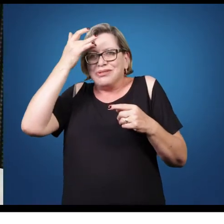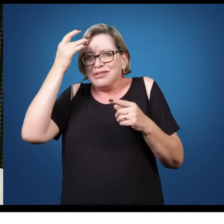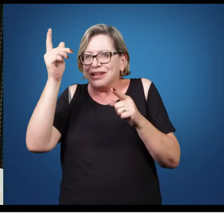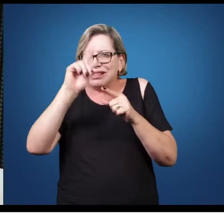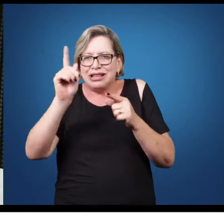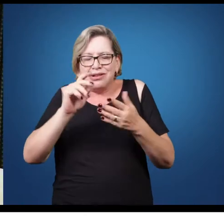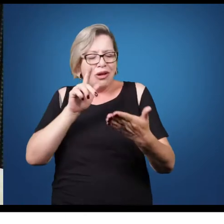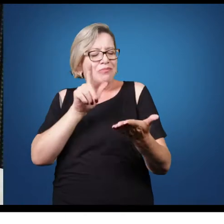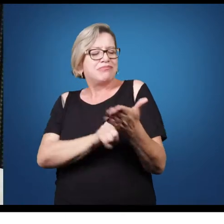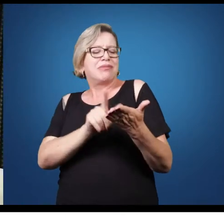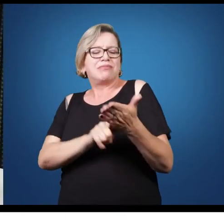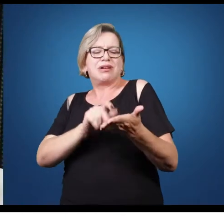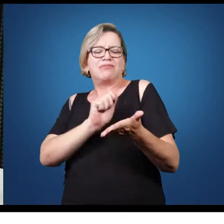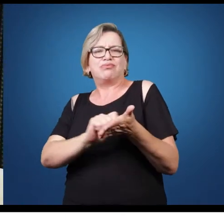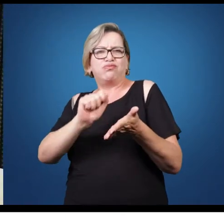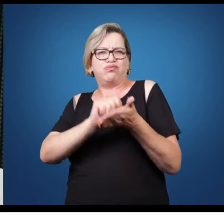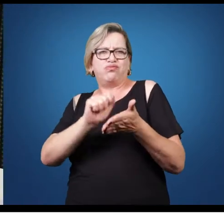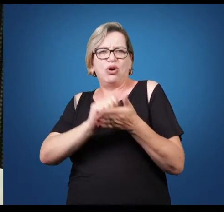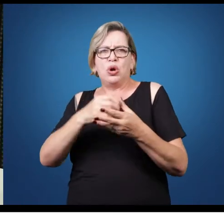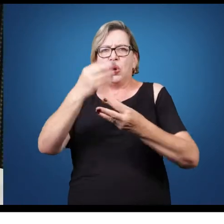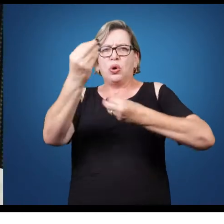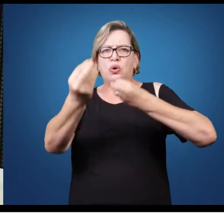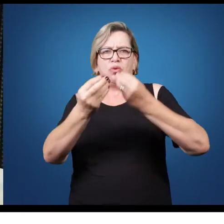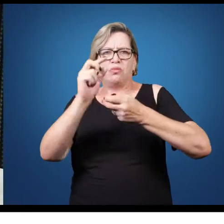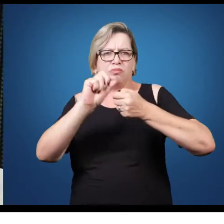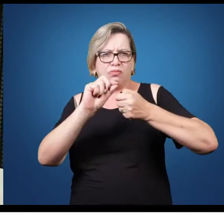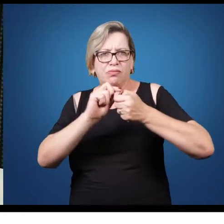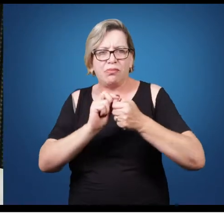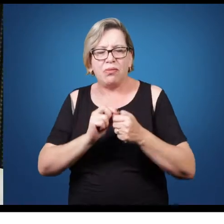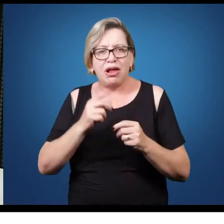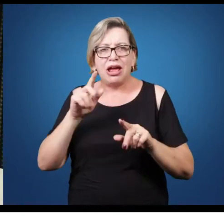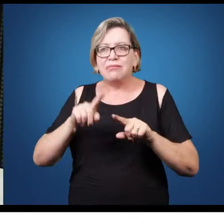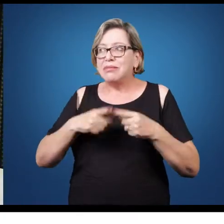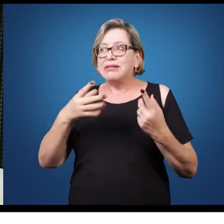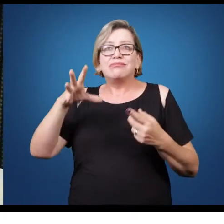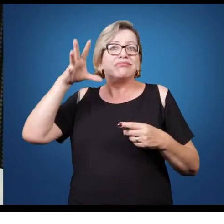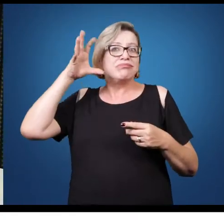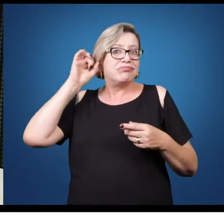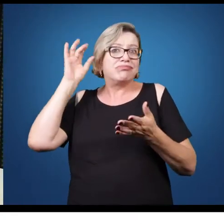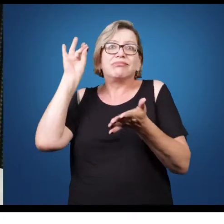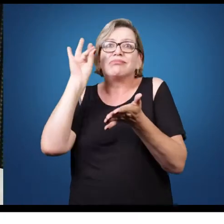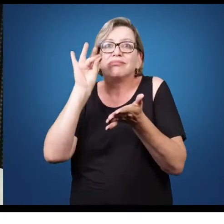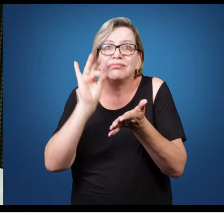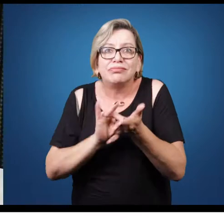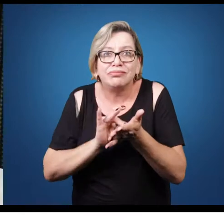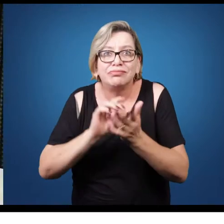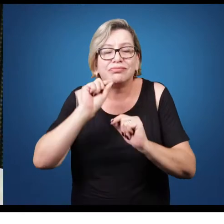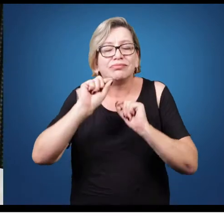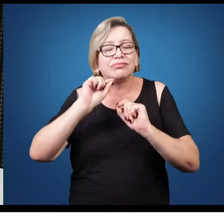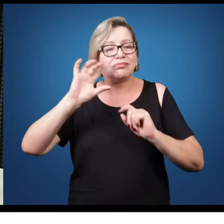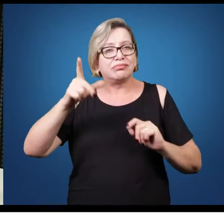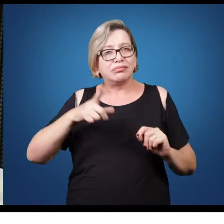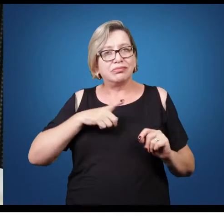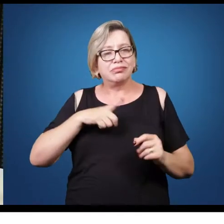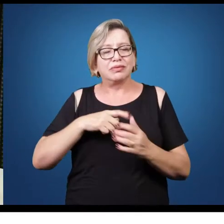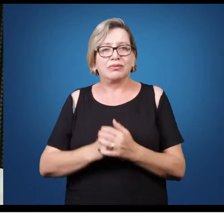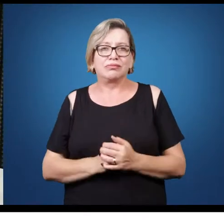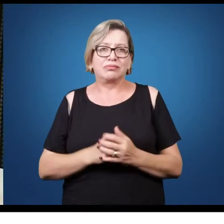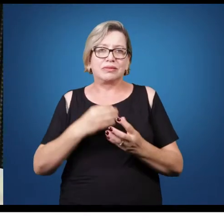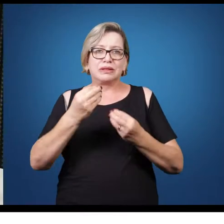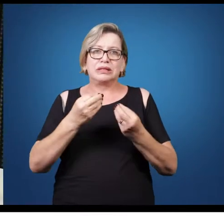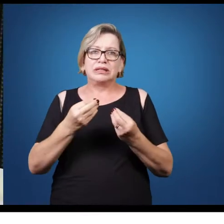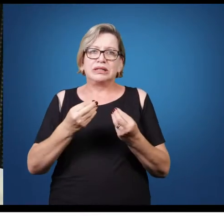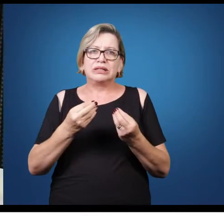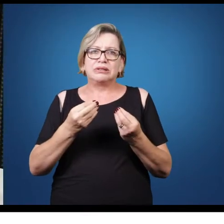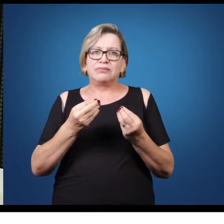escritura daquele cara como deveria ser tocado e eu tocando em cima de uma interpretação meio daquele material escrito então isso